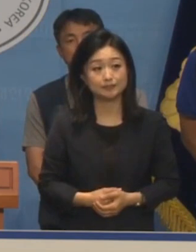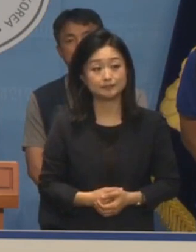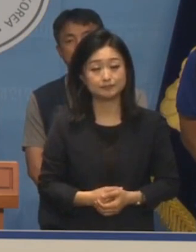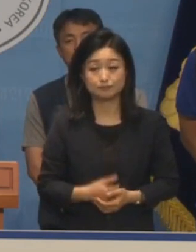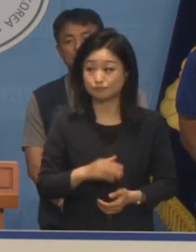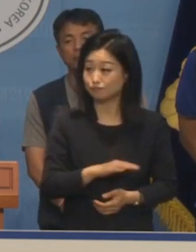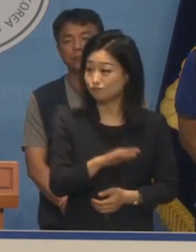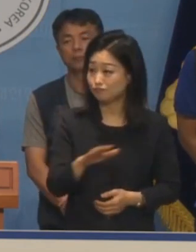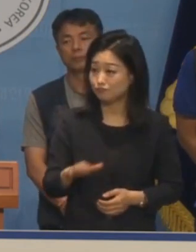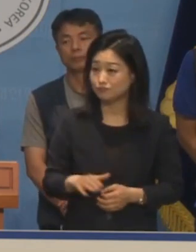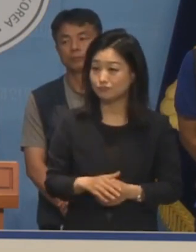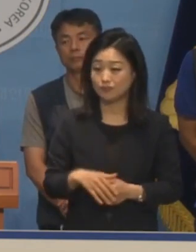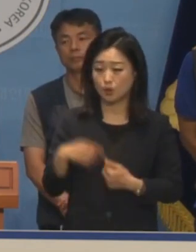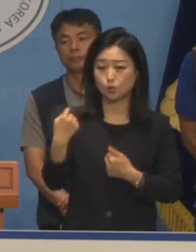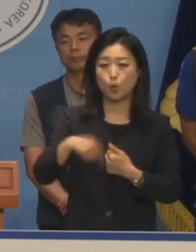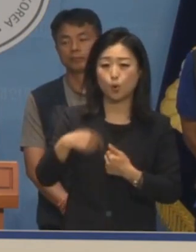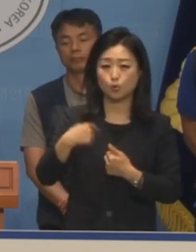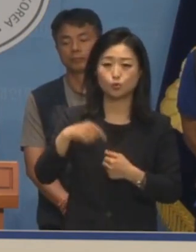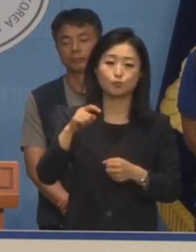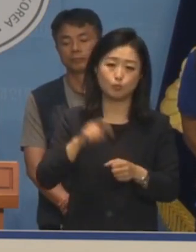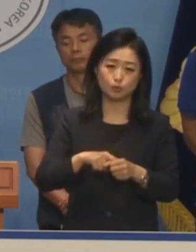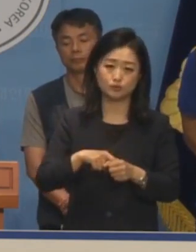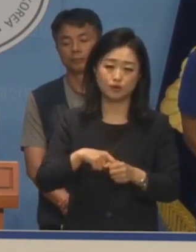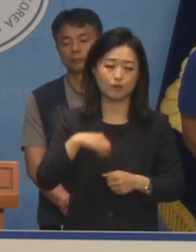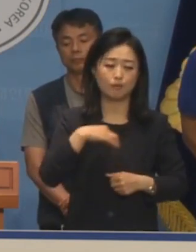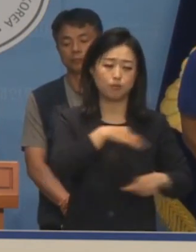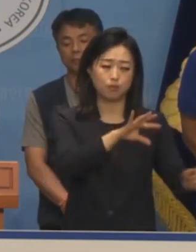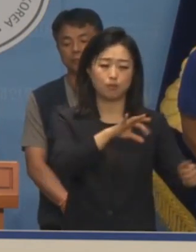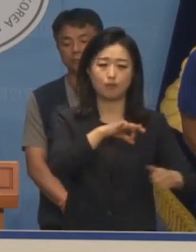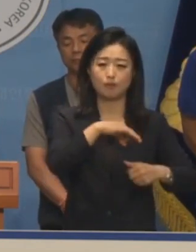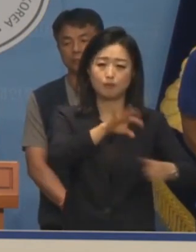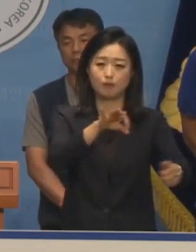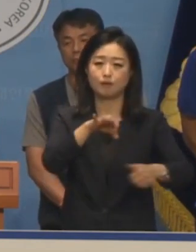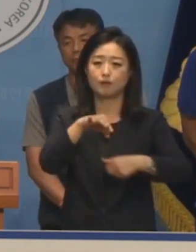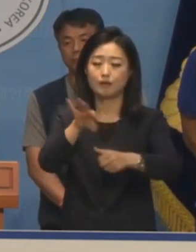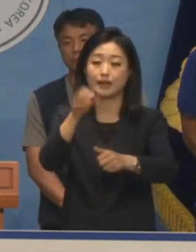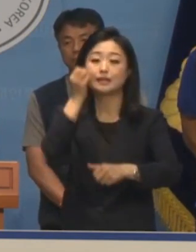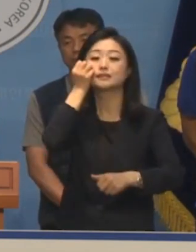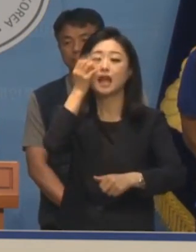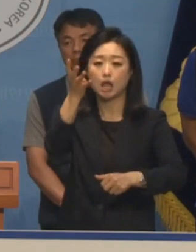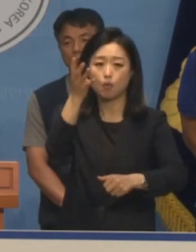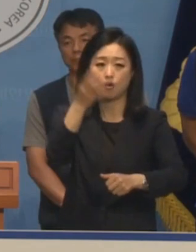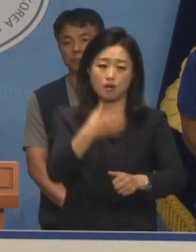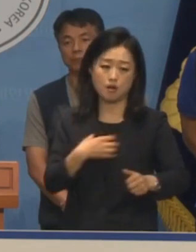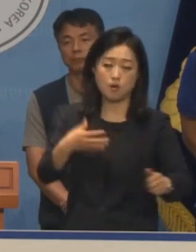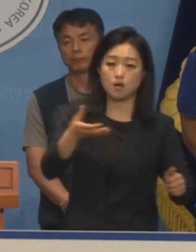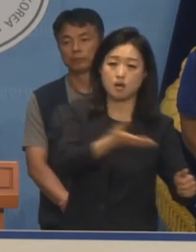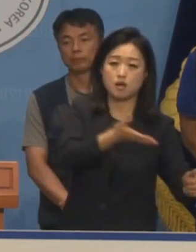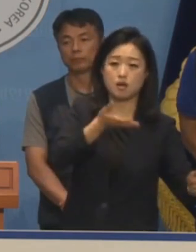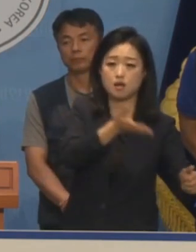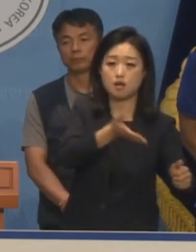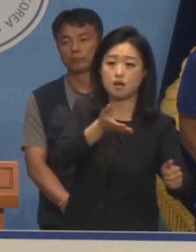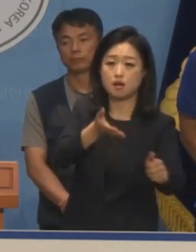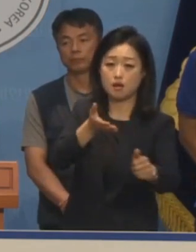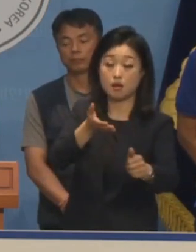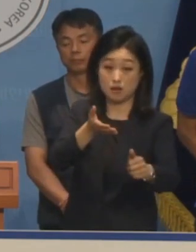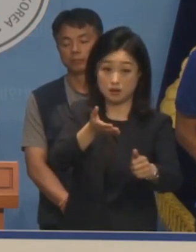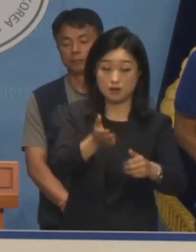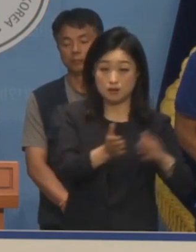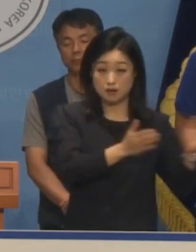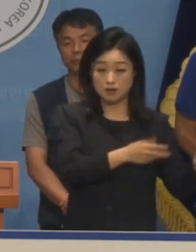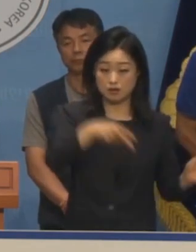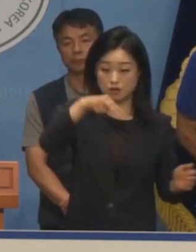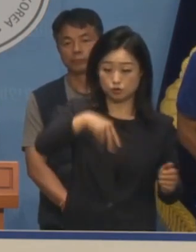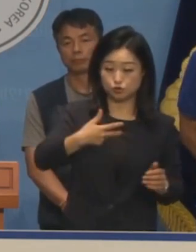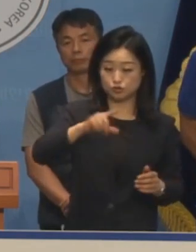저희를 교육이라는 명분으로 타지로 보내서 4개월간 교육을 진행하고 그 자리는 지금 순천 공장에